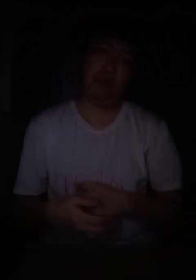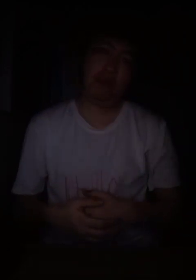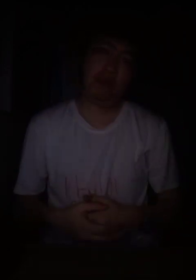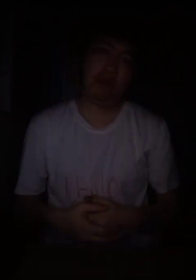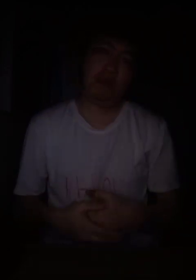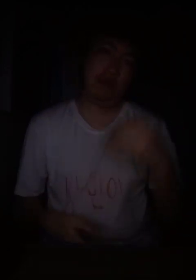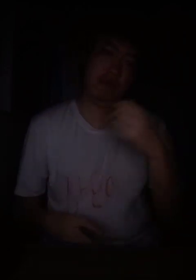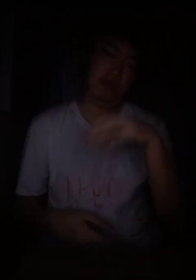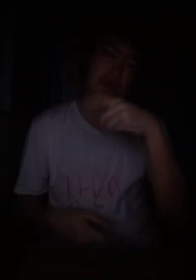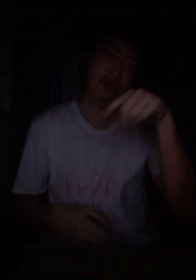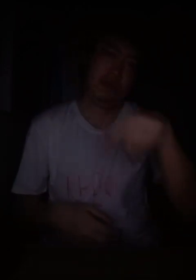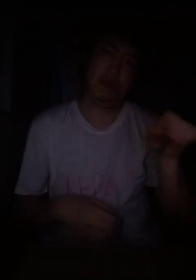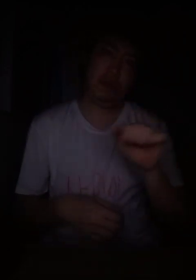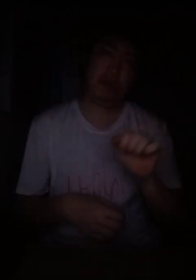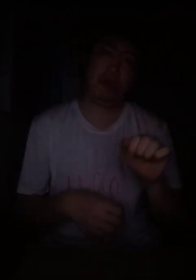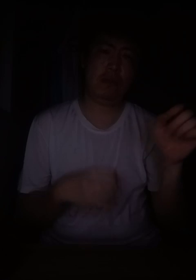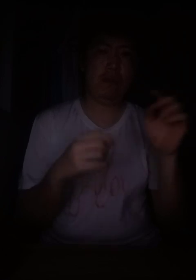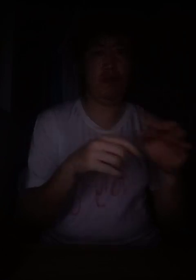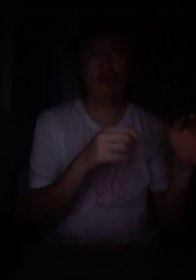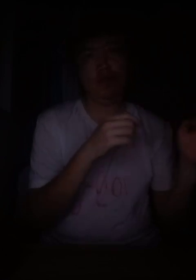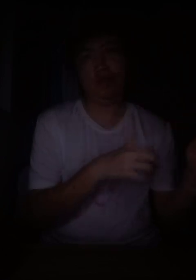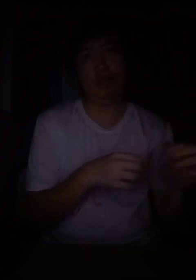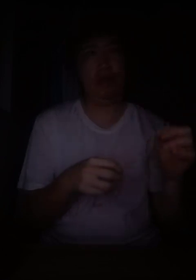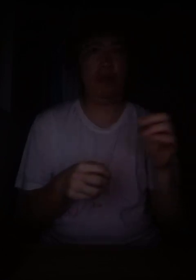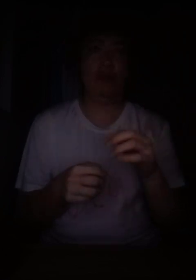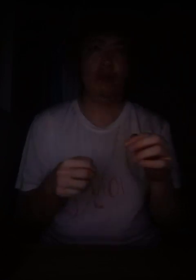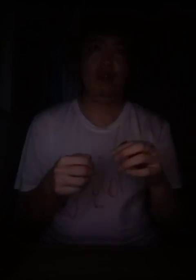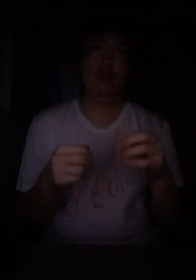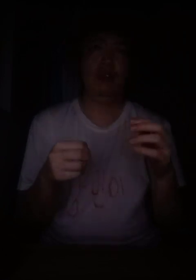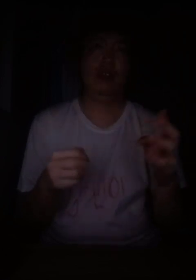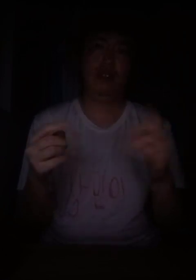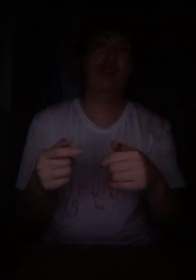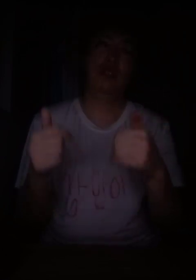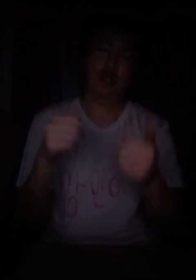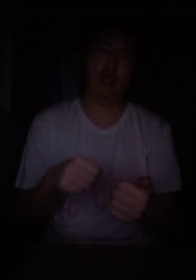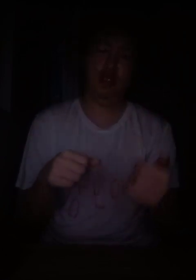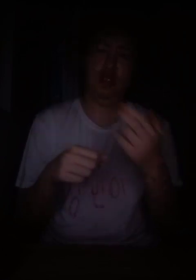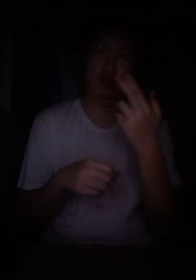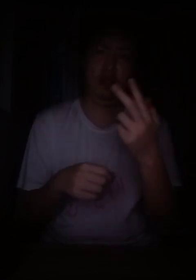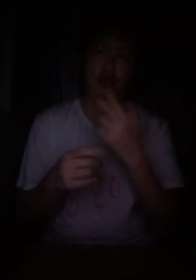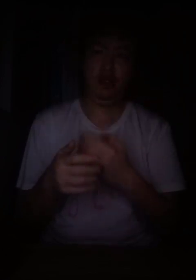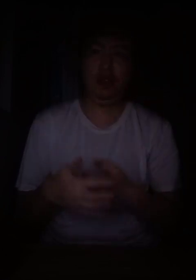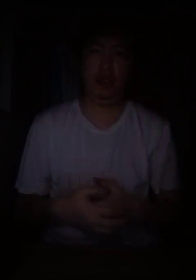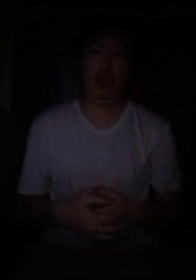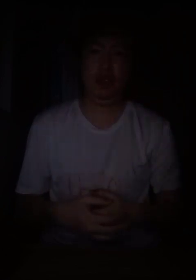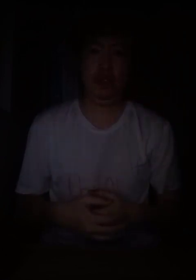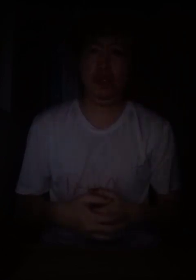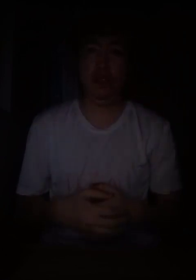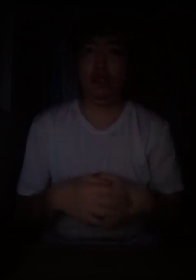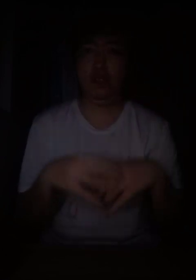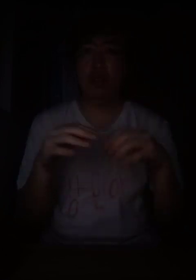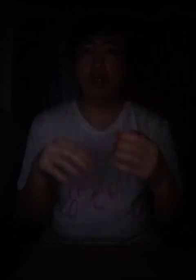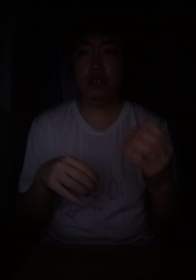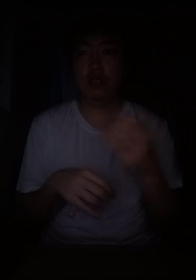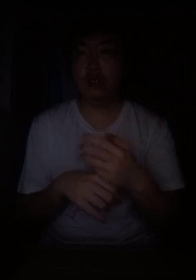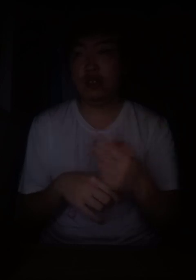건물에서도 차례대로 지하 주차장에 들어갔던 남성이 나흘 만에 숨진 채 발견됐습니다. 이번 태풍 땐 포항에서